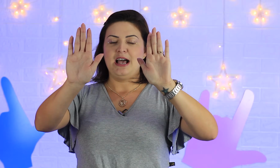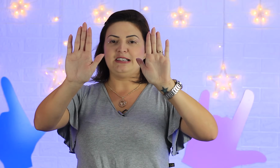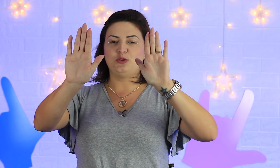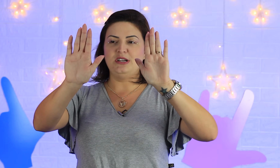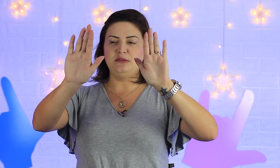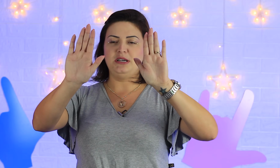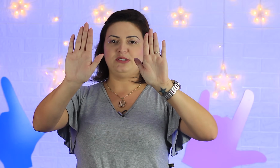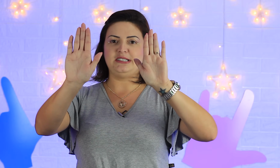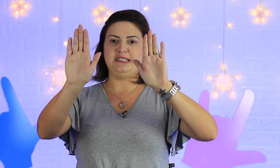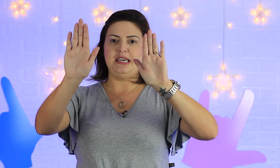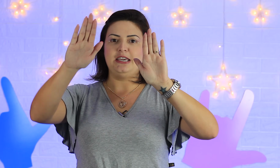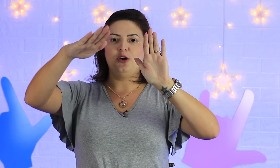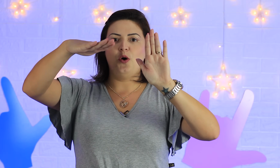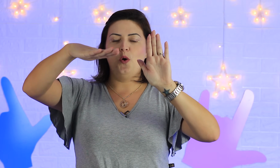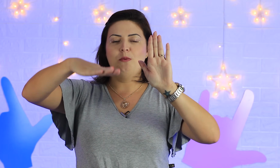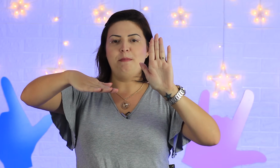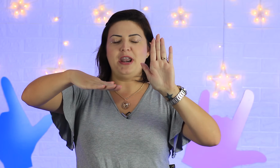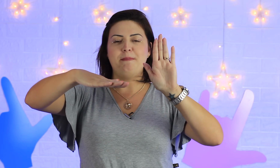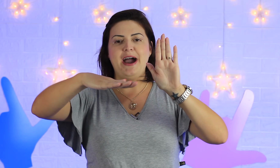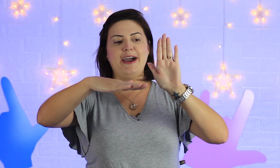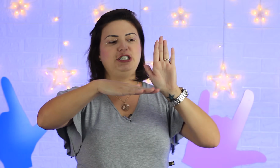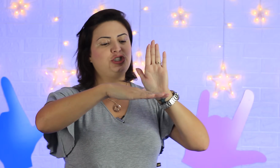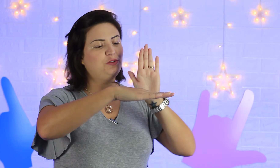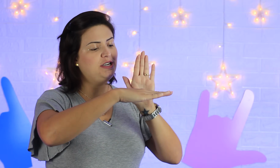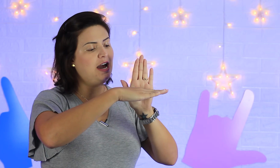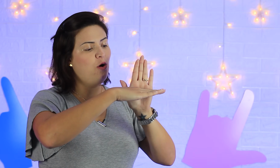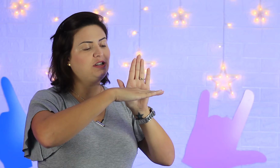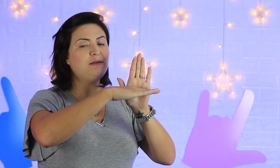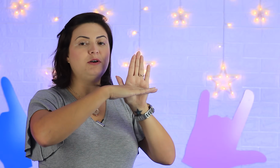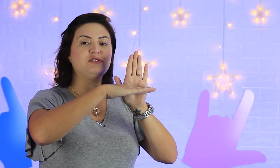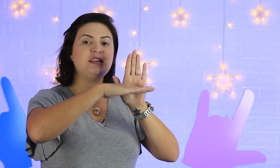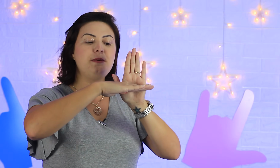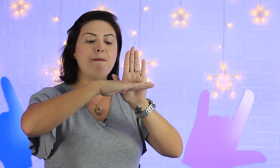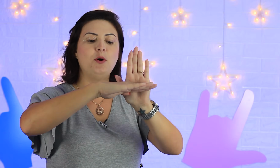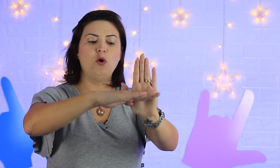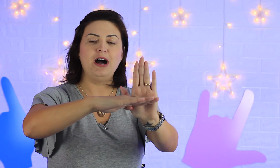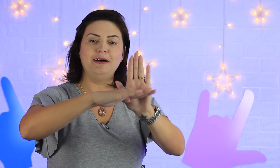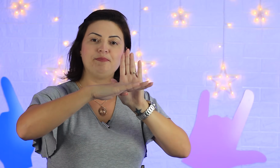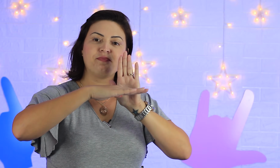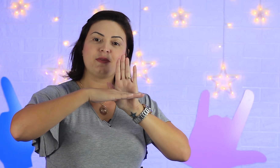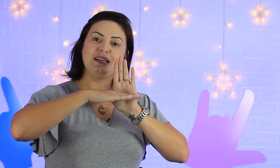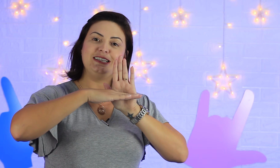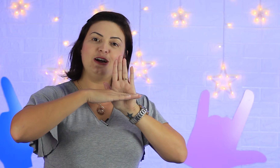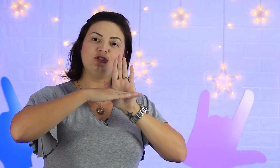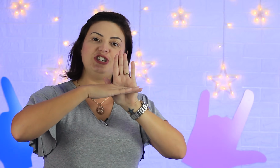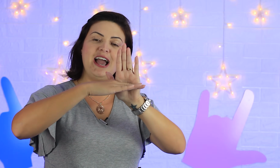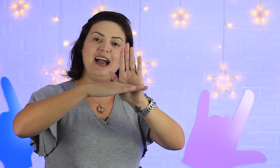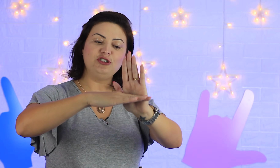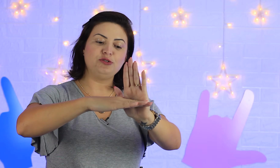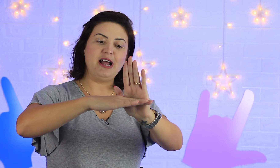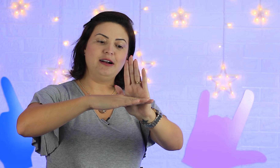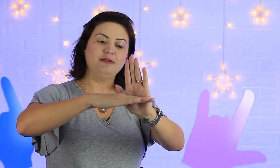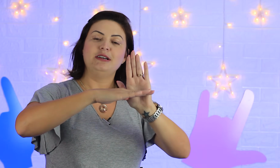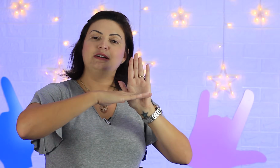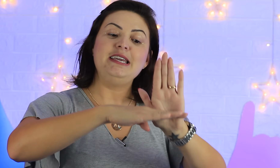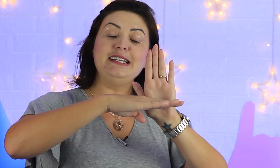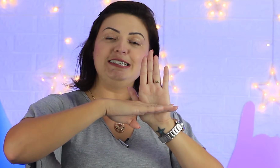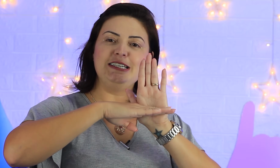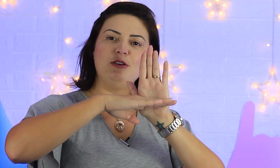As duas mãos assim. Uma para baixo. E a outra mão, você empurra. Sinal de ajudar. E esse sinal